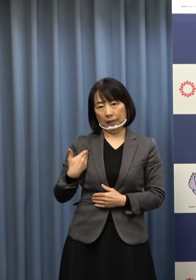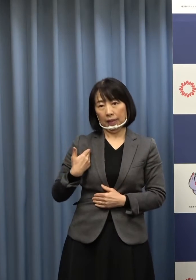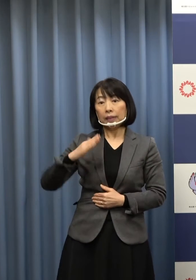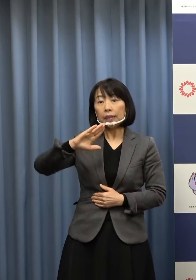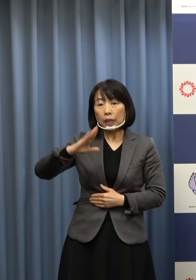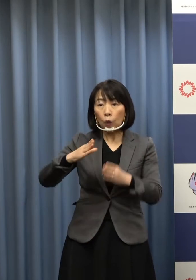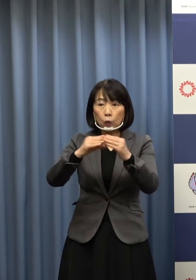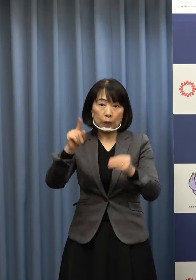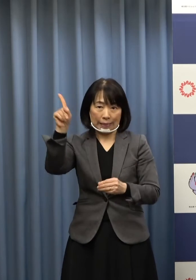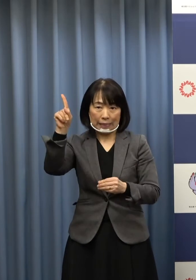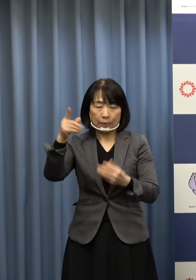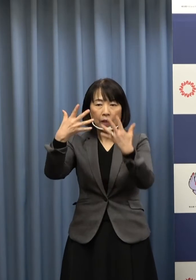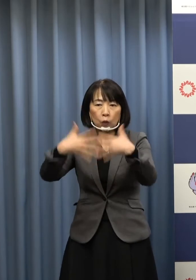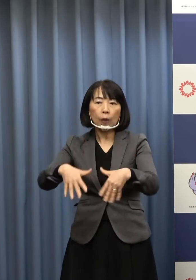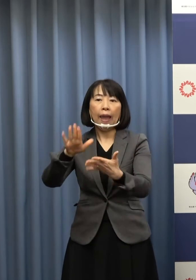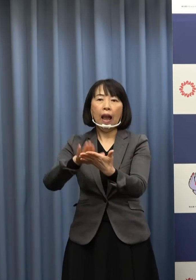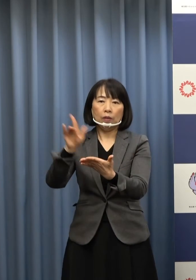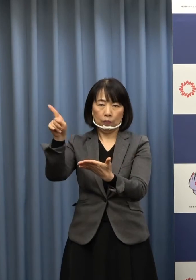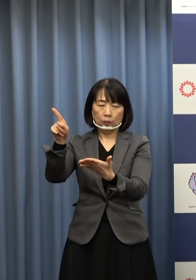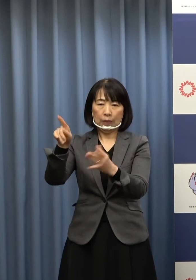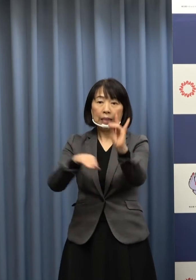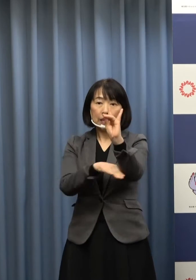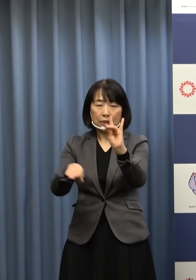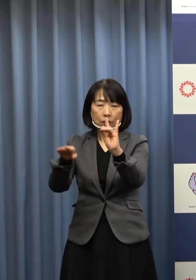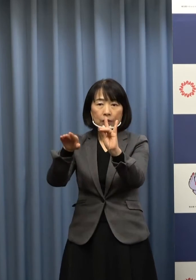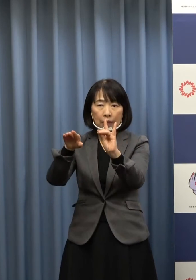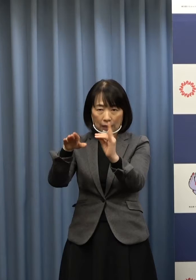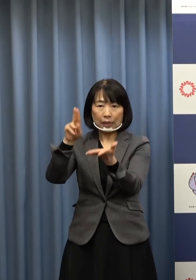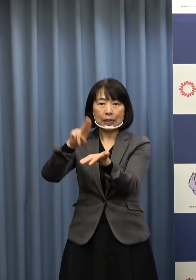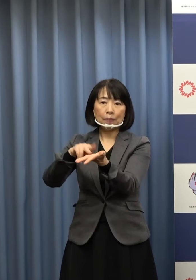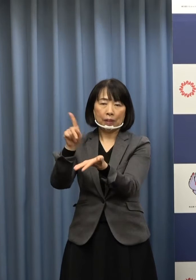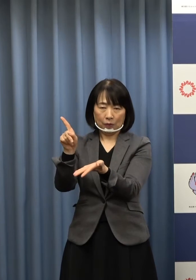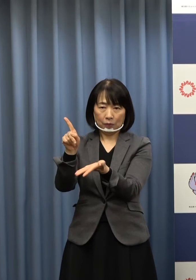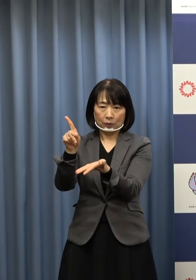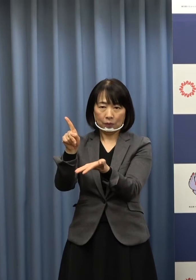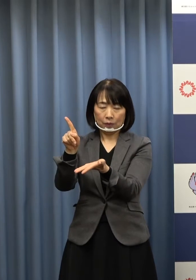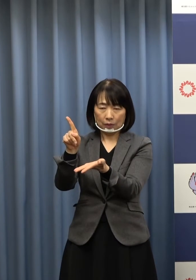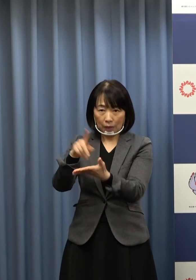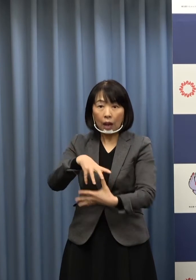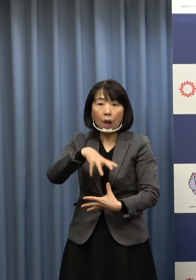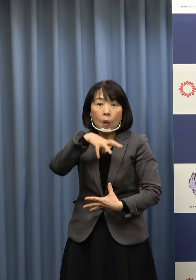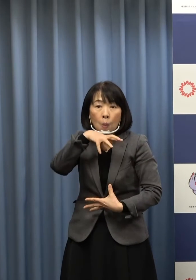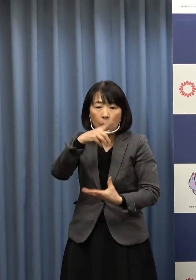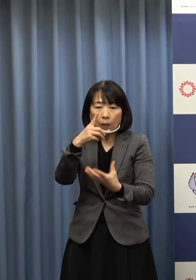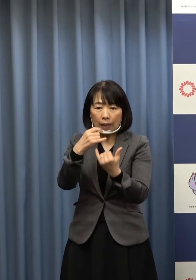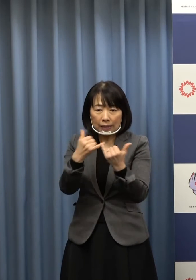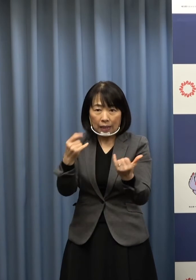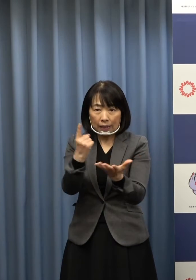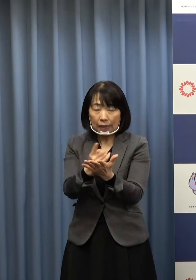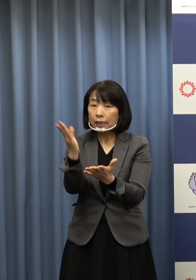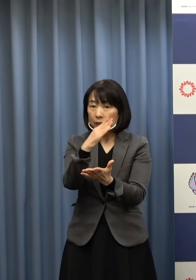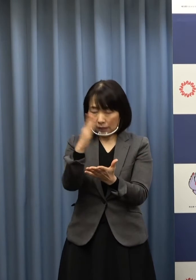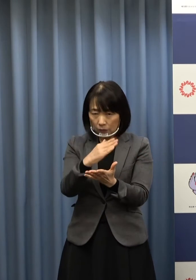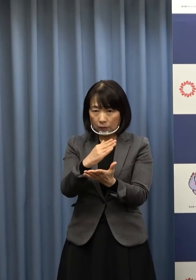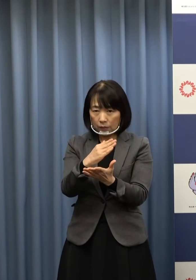えば高齢者であろうと何であろうと、その警戒してから10日後には